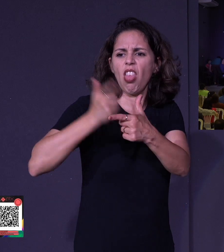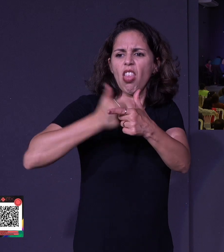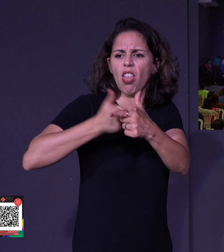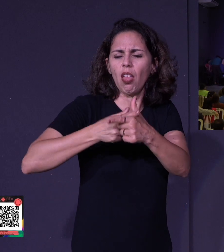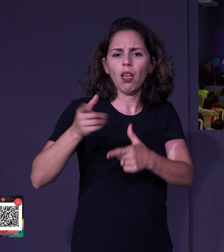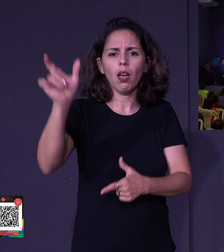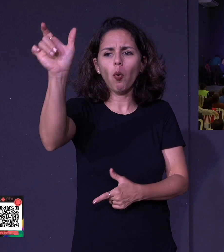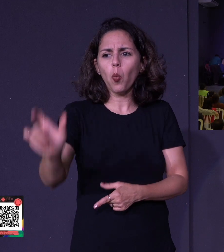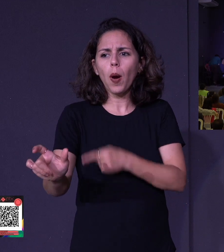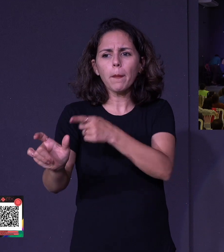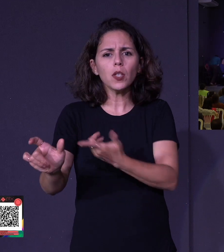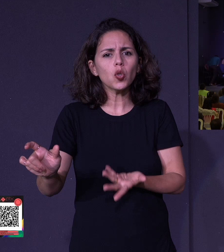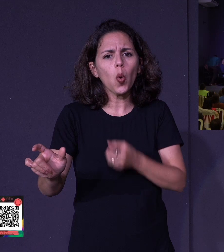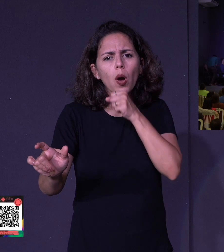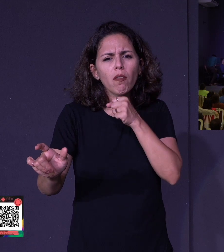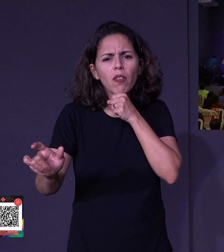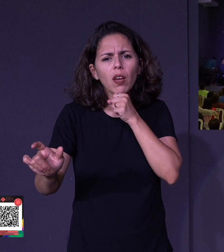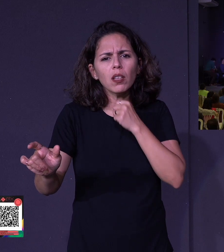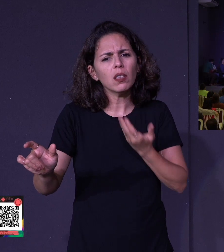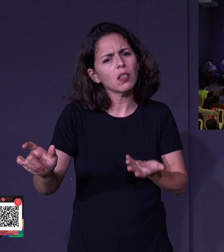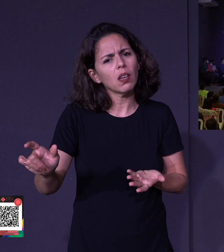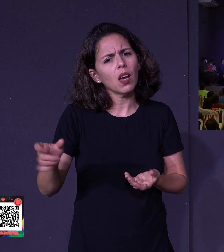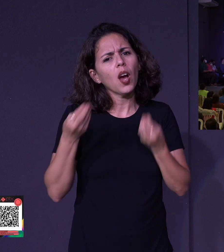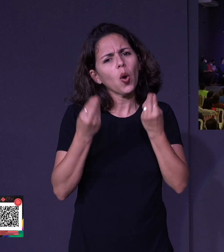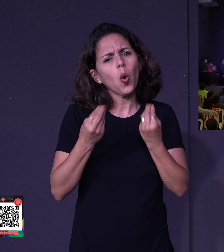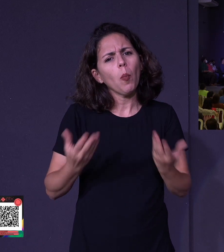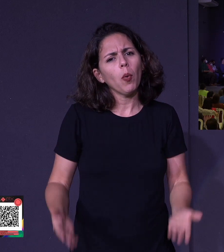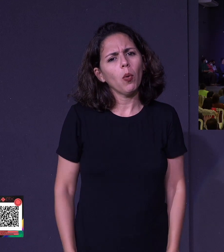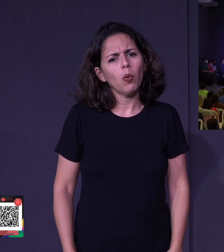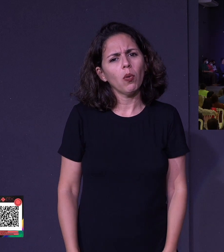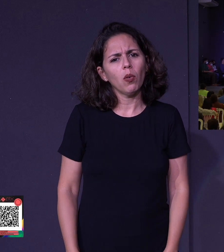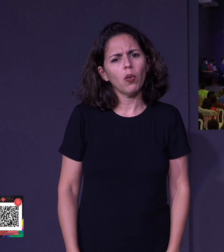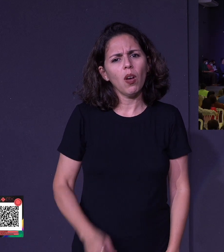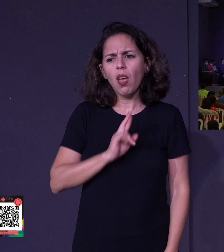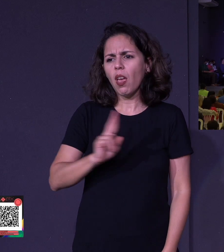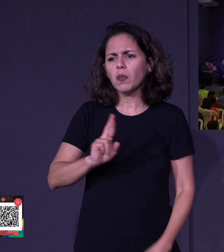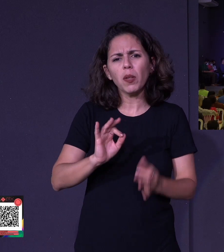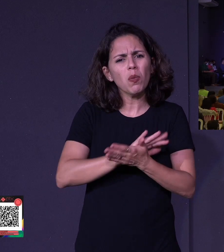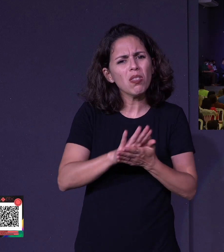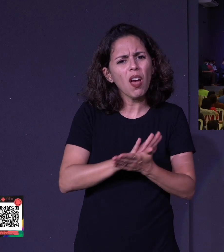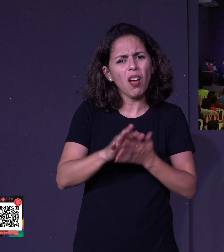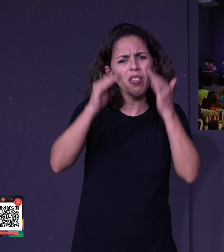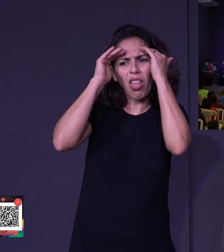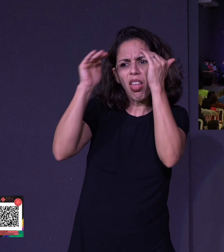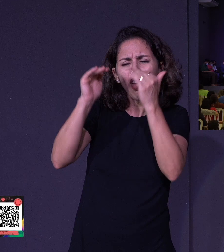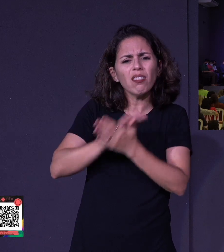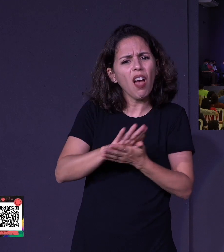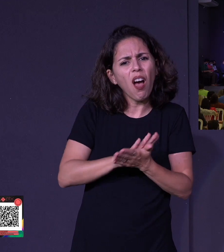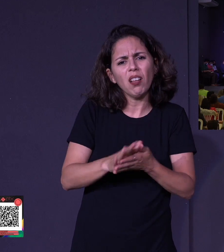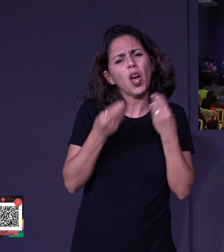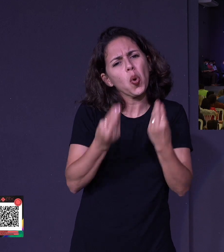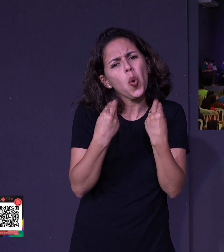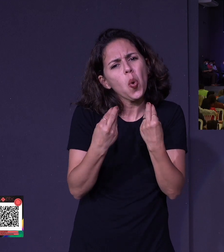Não tem como. E eu encerro. Abra sua Bíblia aí. Deuteronômio capítulo 6.